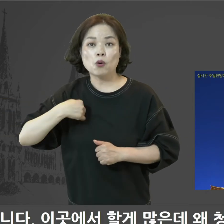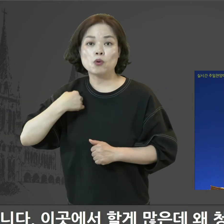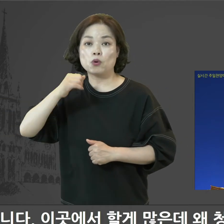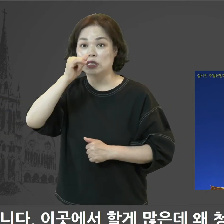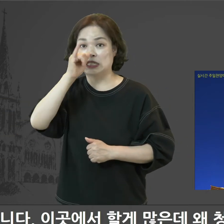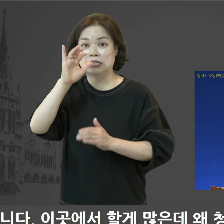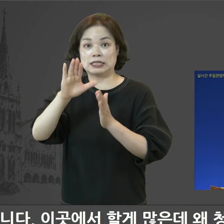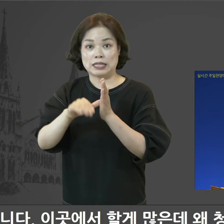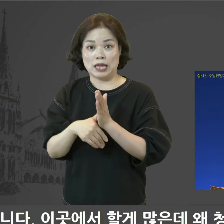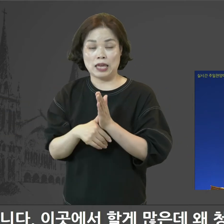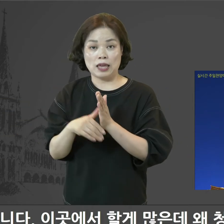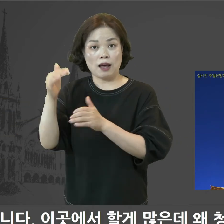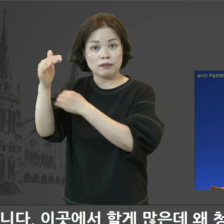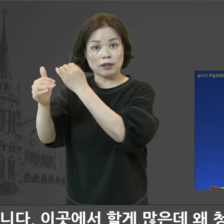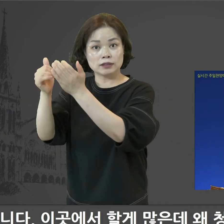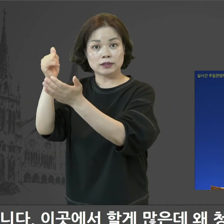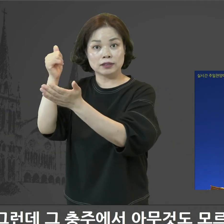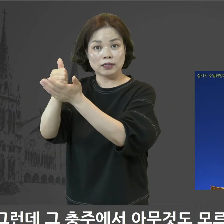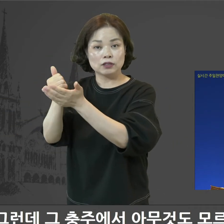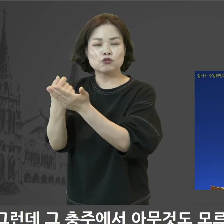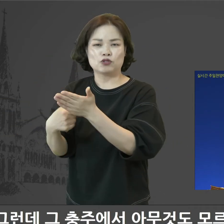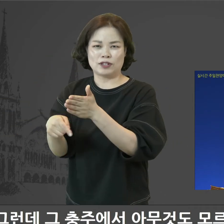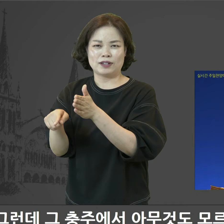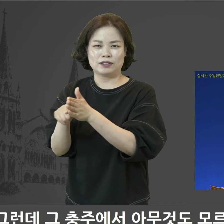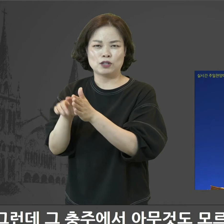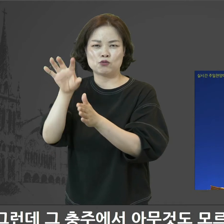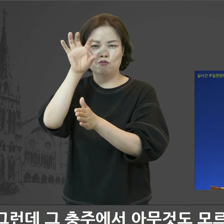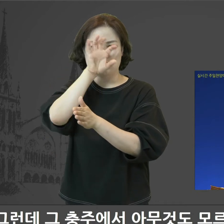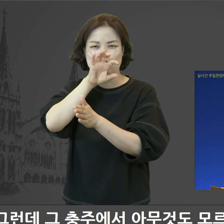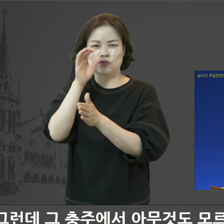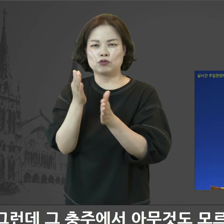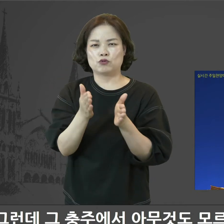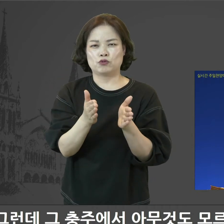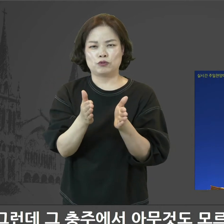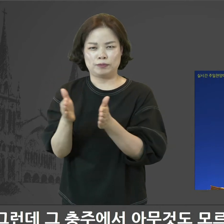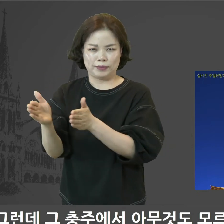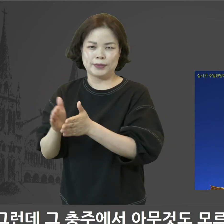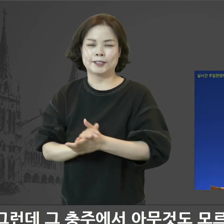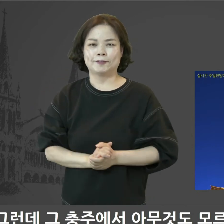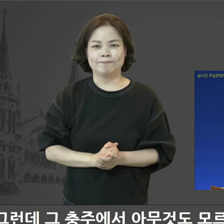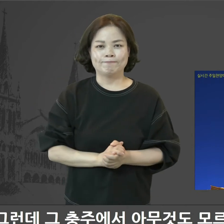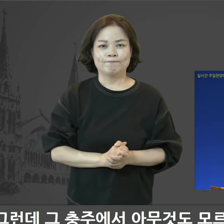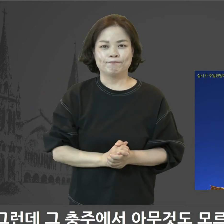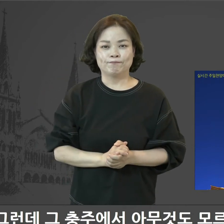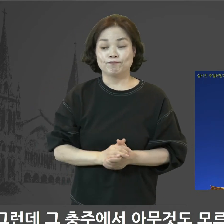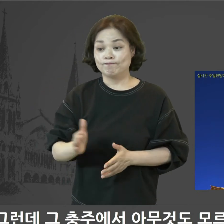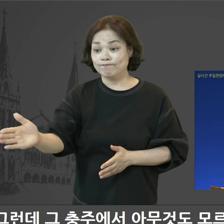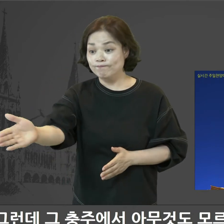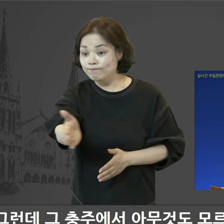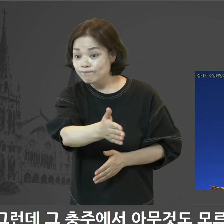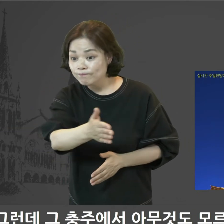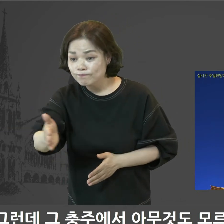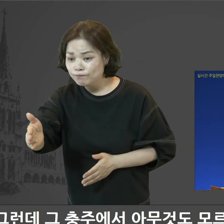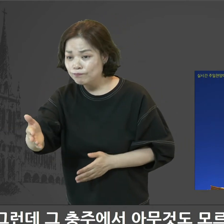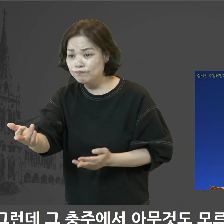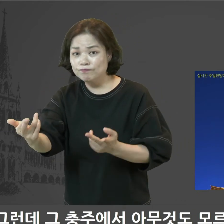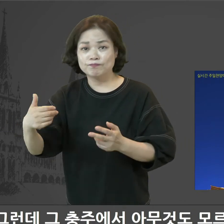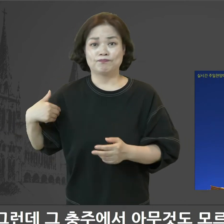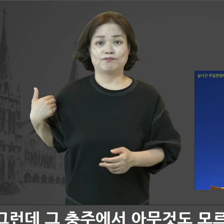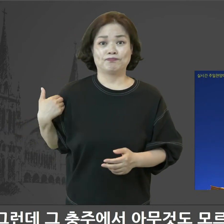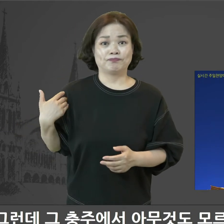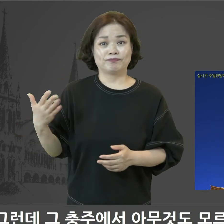때 하나님께서는 저를 위한 훈련을 준비해 두셨습니다. 아무도 모르고 아무도